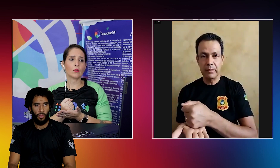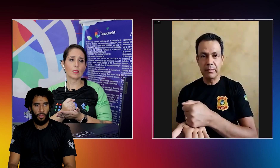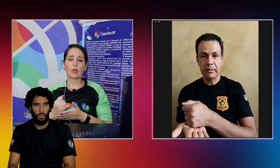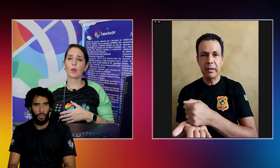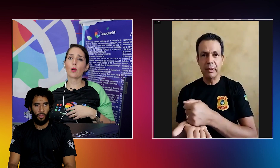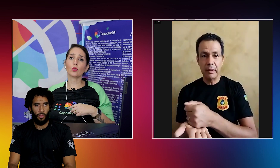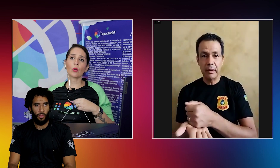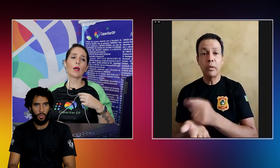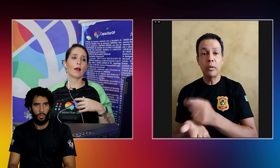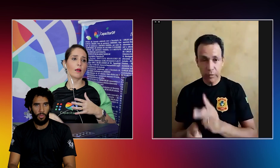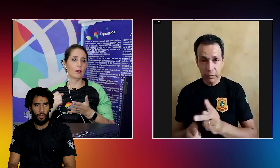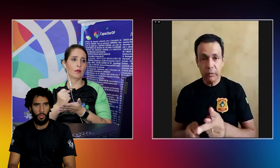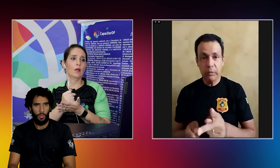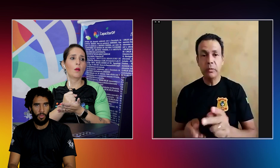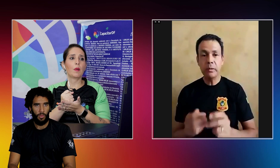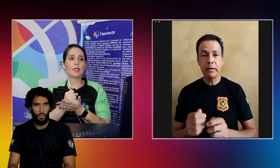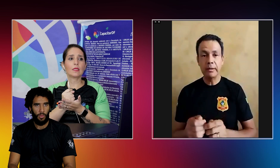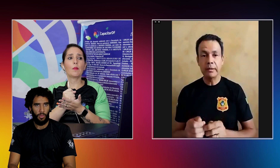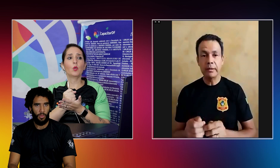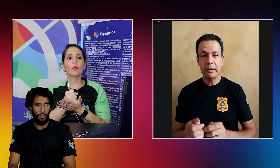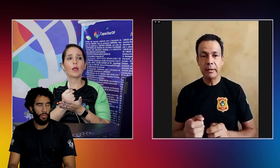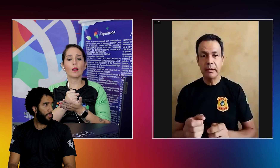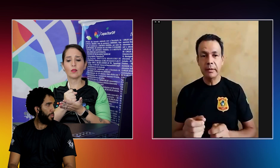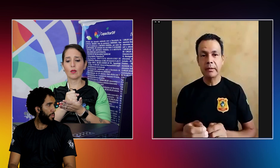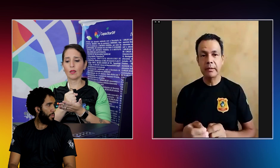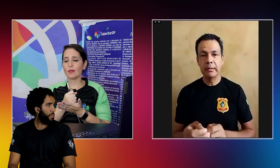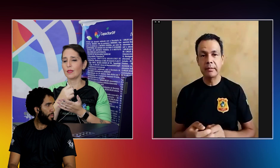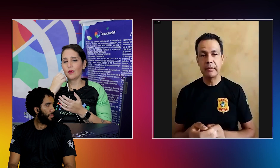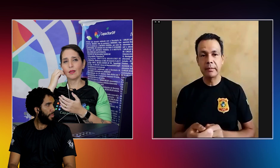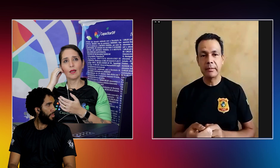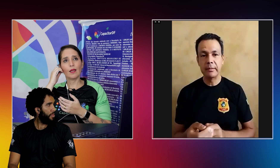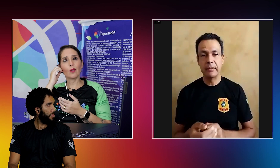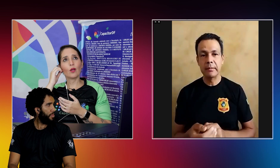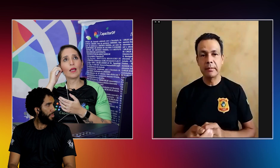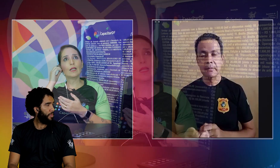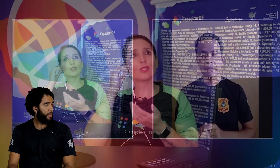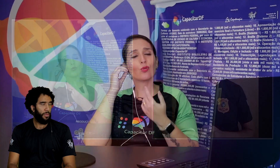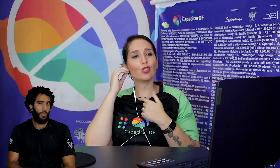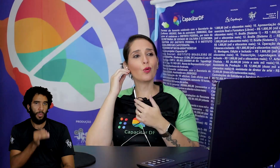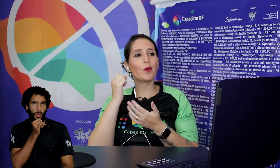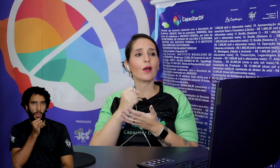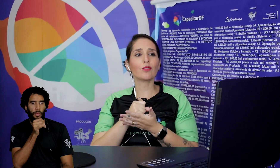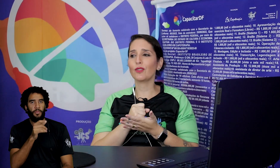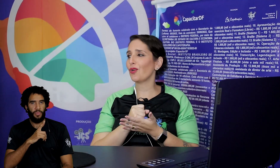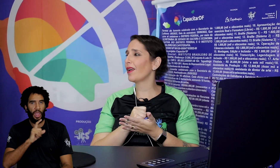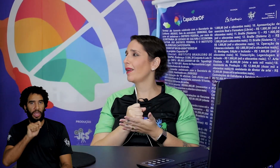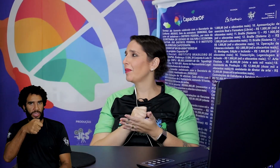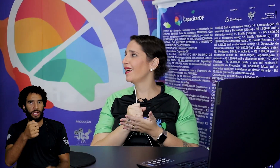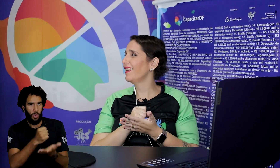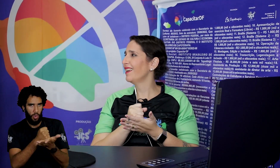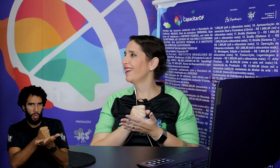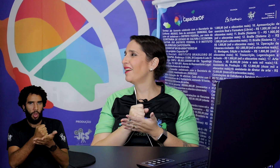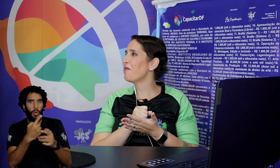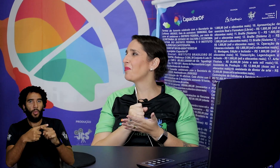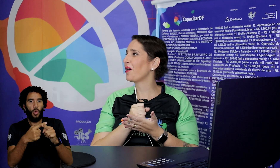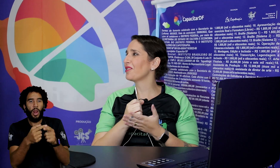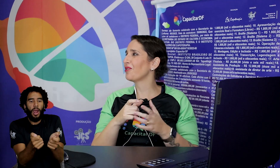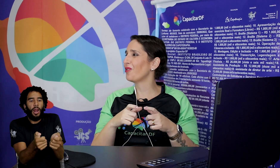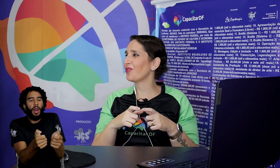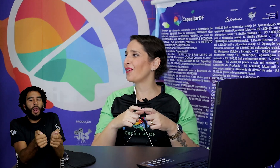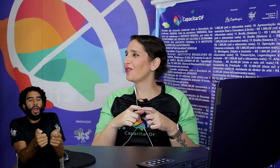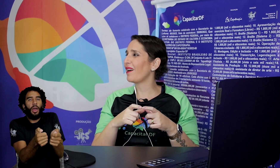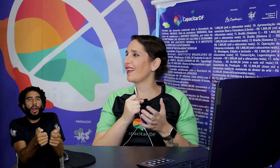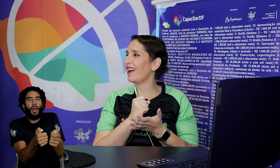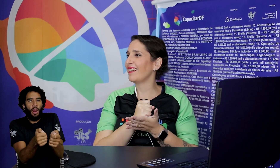Esse usa esse aqui para controlar. Mas esse é muito relacionado, assim, ele surgiu por causa do videogame, né? Por causa